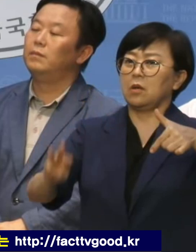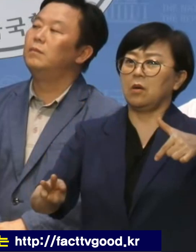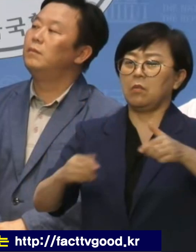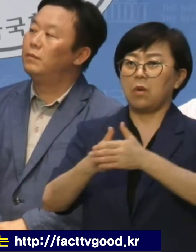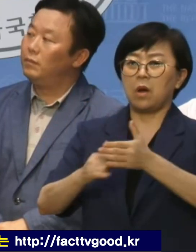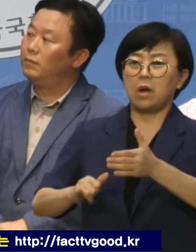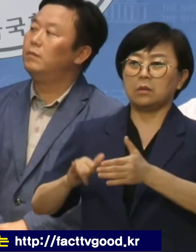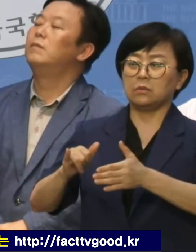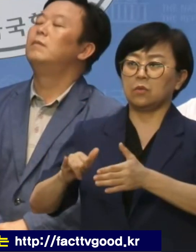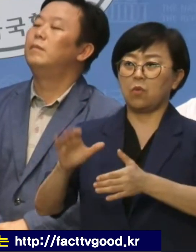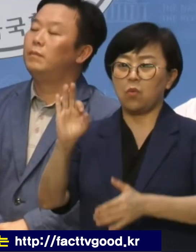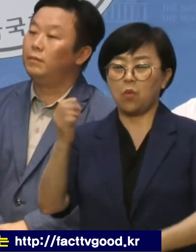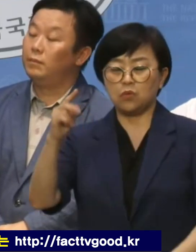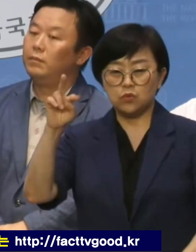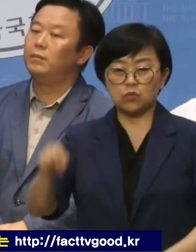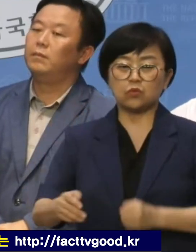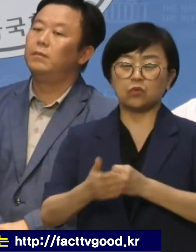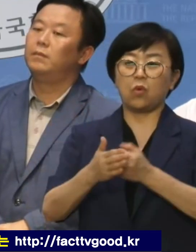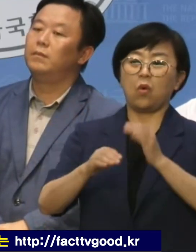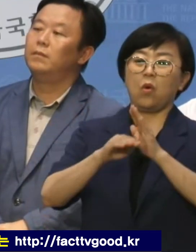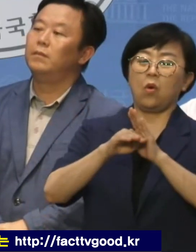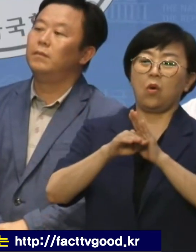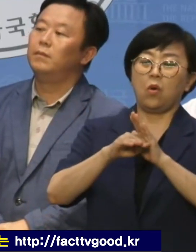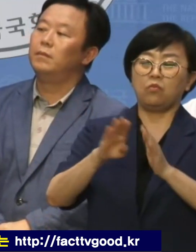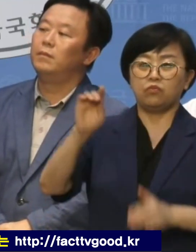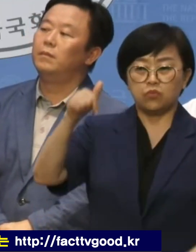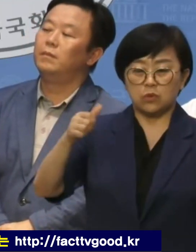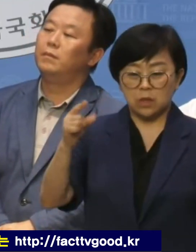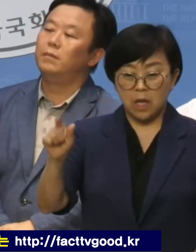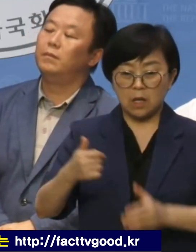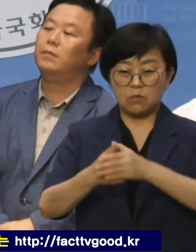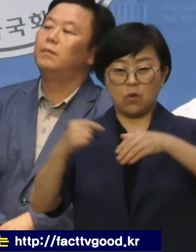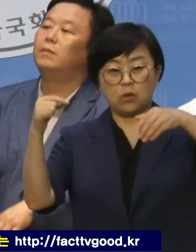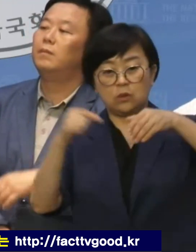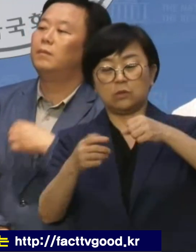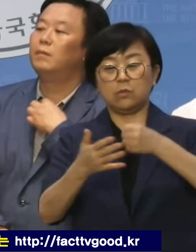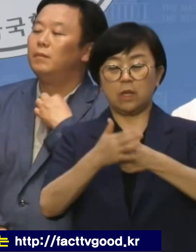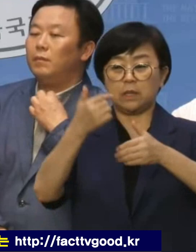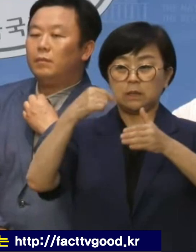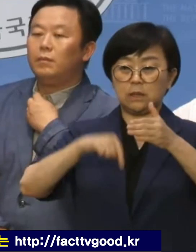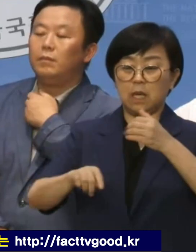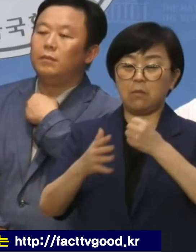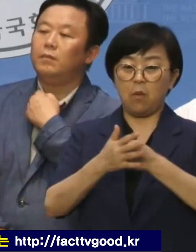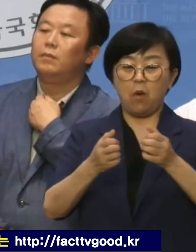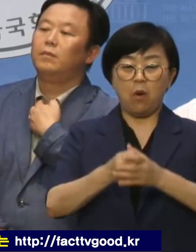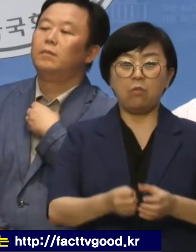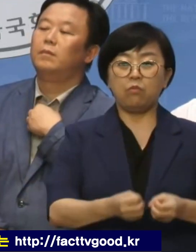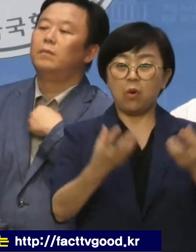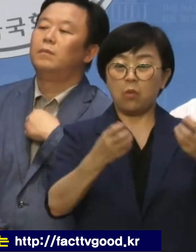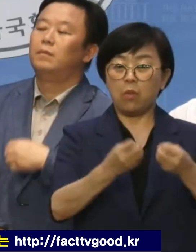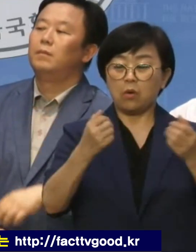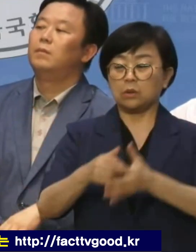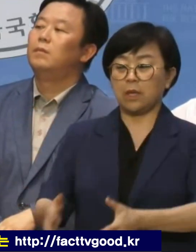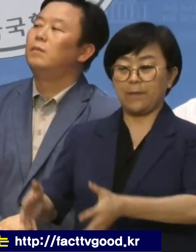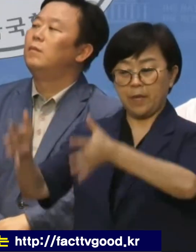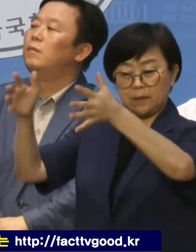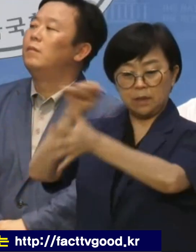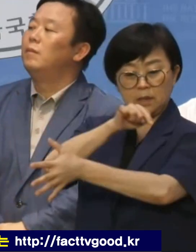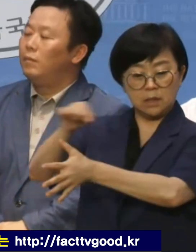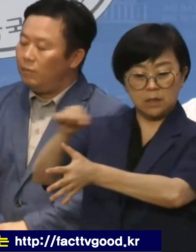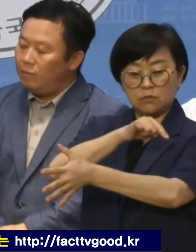항동터널이라든가 온수터널, 그다음에 북항터널 공사 현장 등 지하 발파 공사로 인해 인근 아파트 및 그다음에 뭐 지방균열